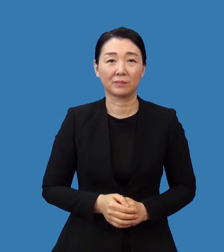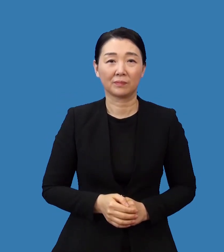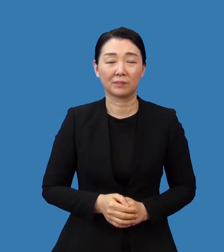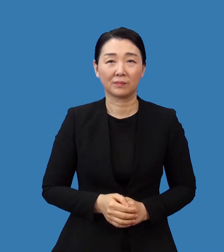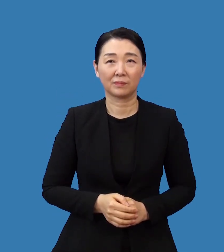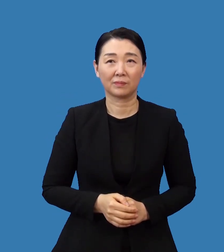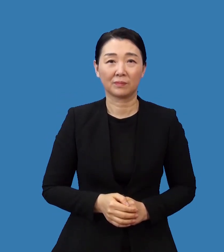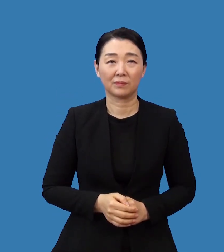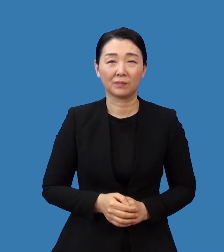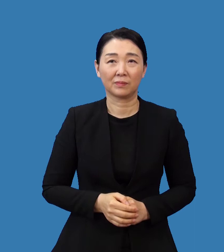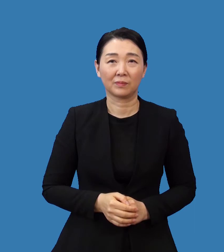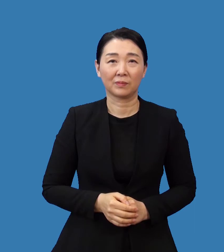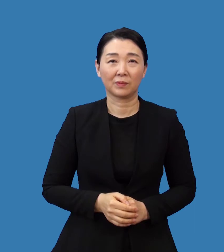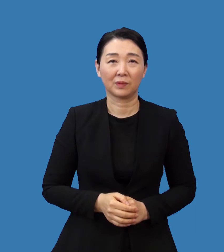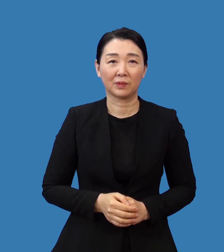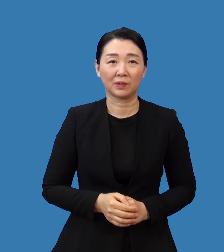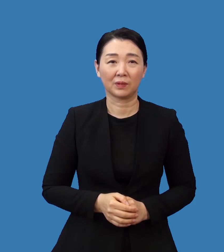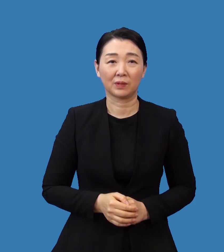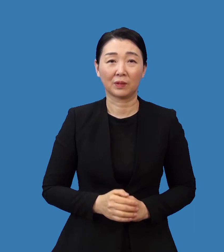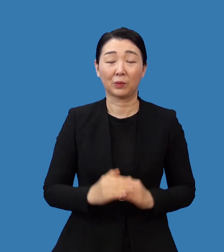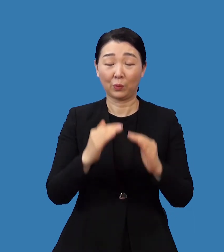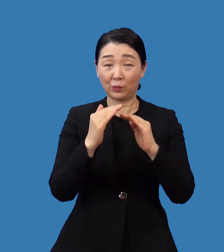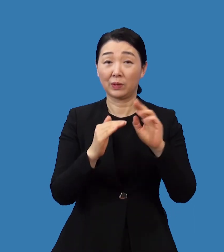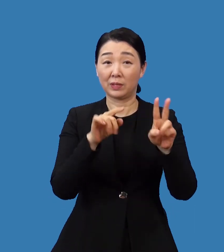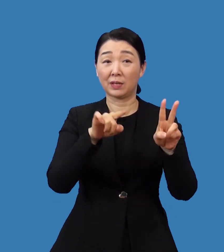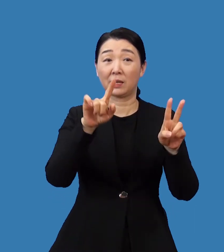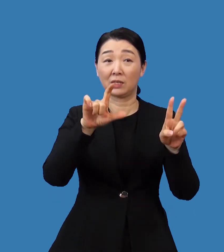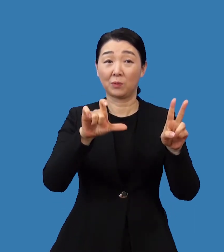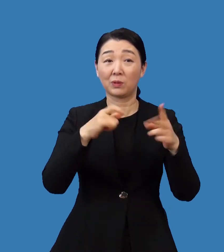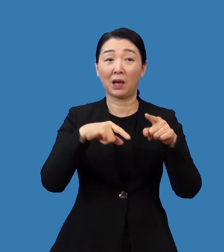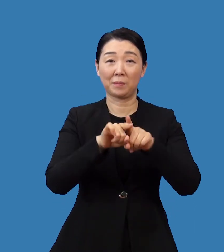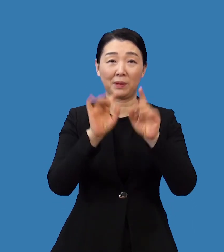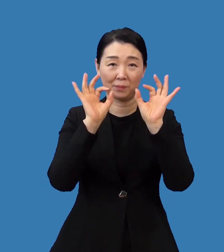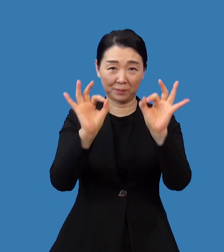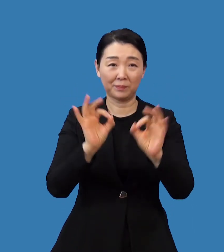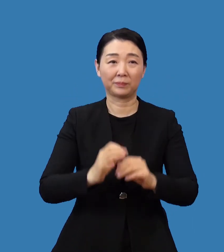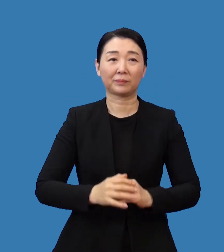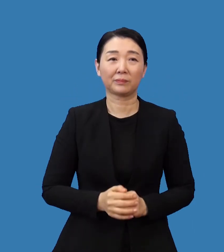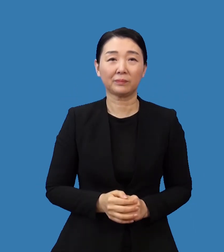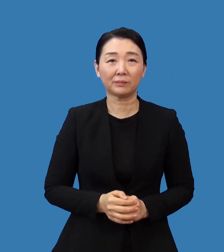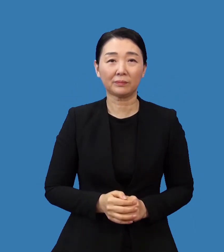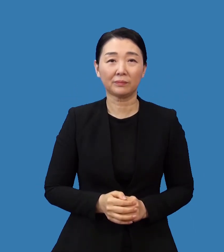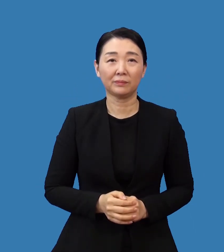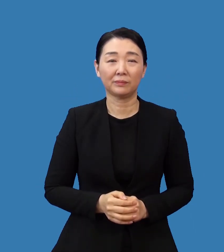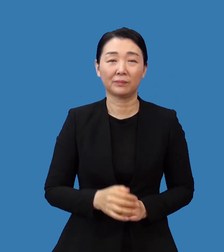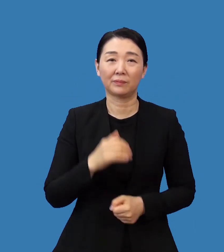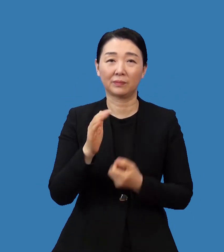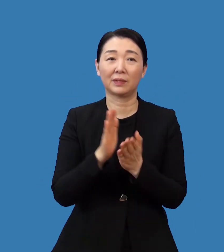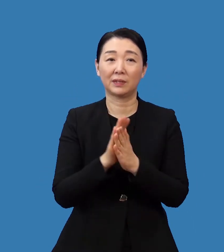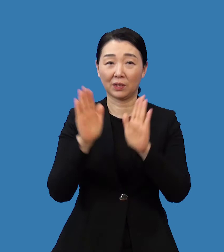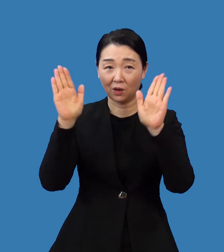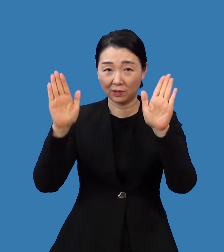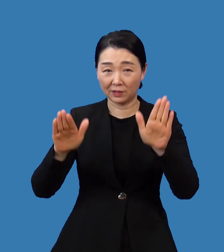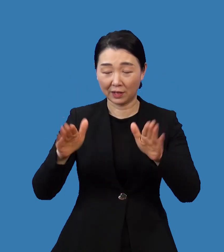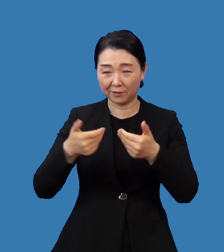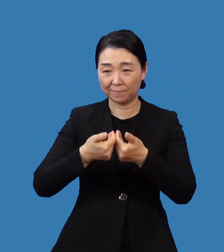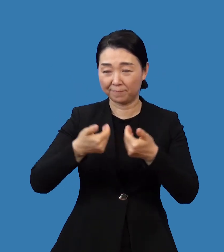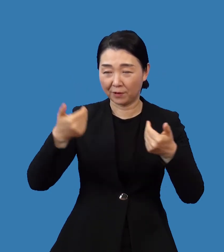본문 15절 말씀을 함께 보도록 하겠습니다. 15절 말씀입니다. 천사들이